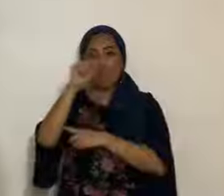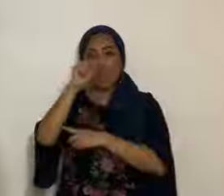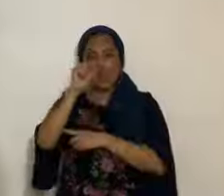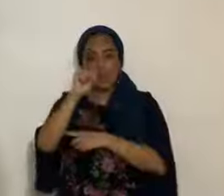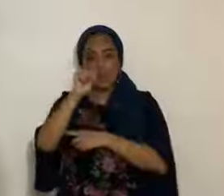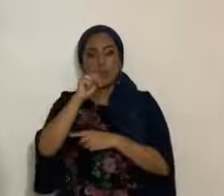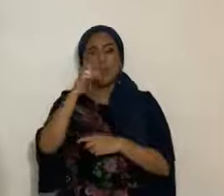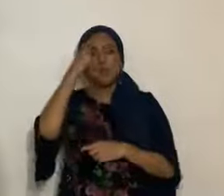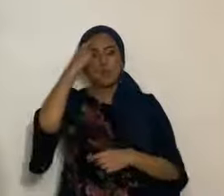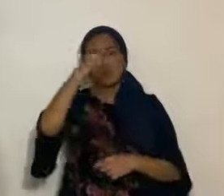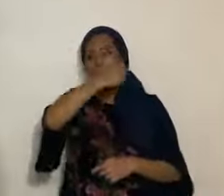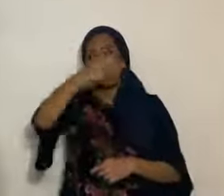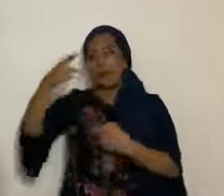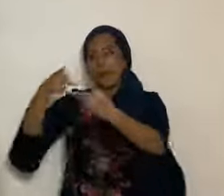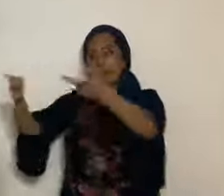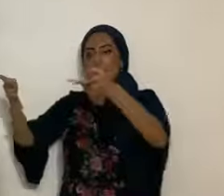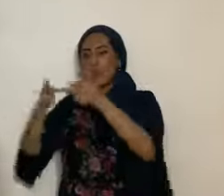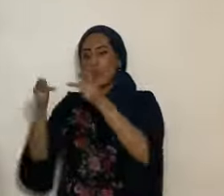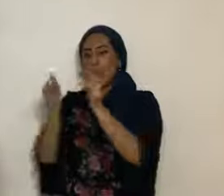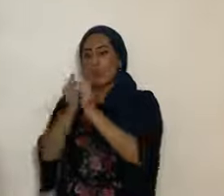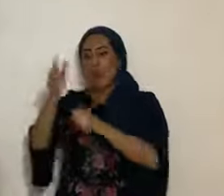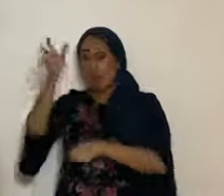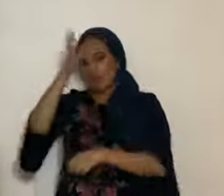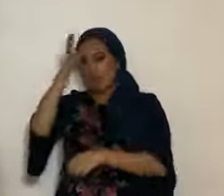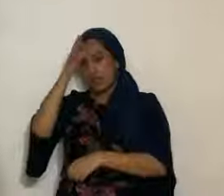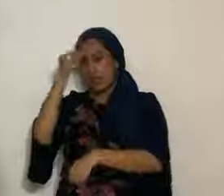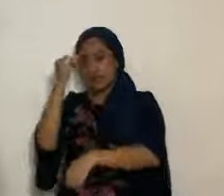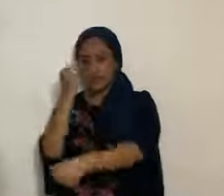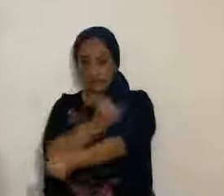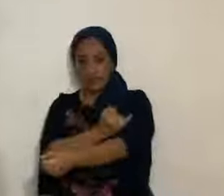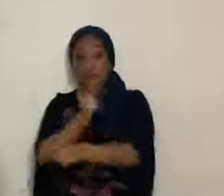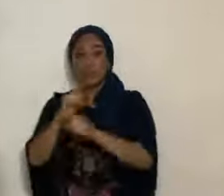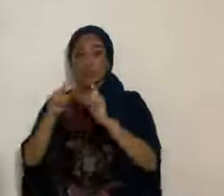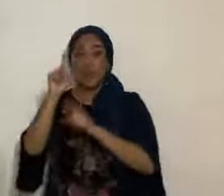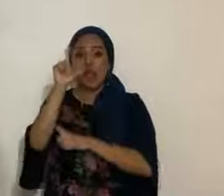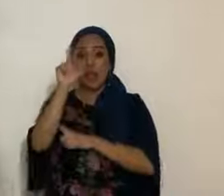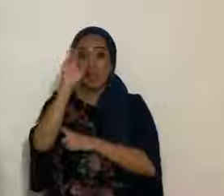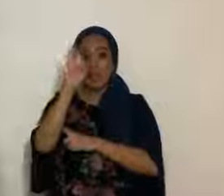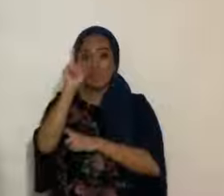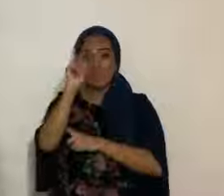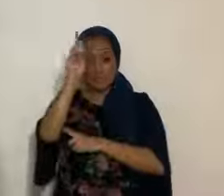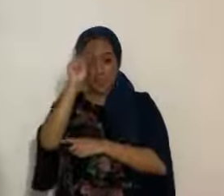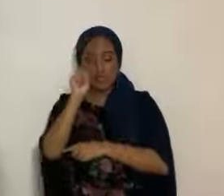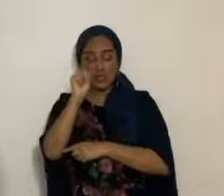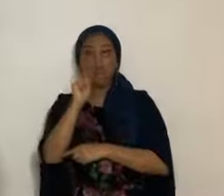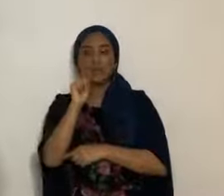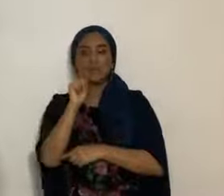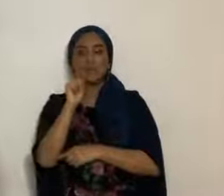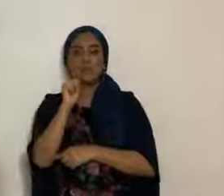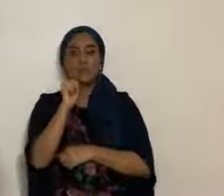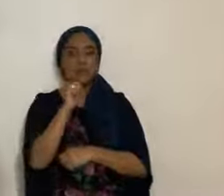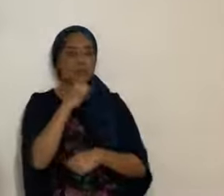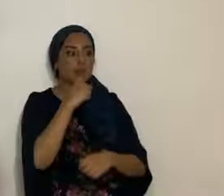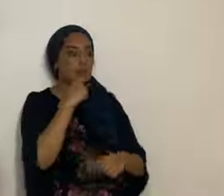Isaac su padre en la tierra de Canaán. Pero Labán había ido a trasquilar sus ovejas, y Raquel hurtó los ídolos de su padre.